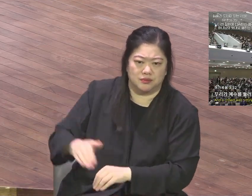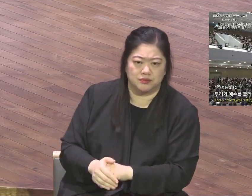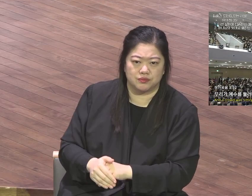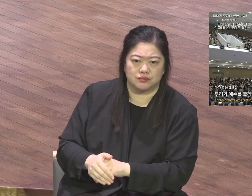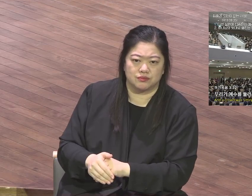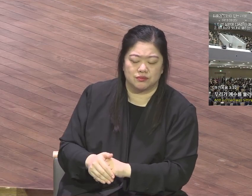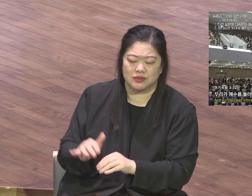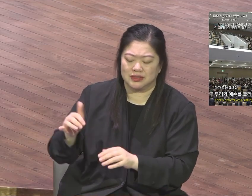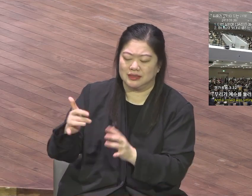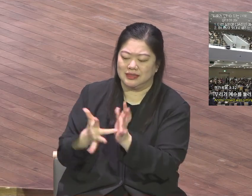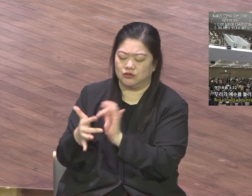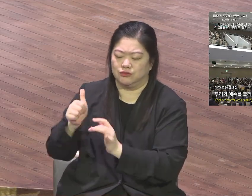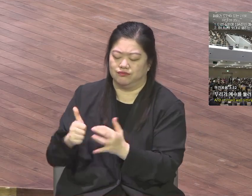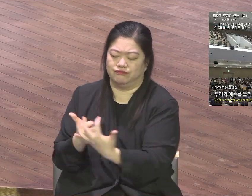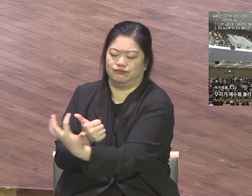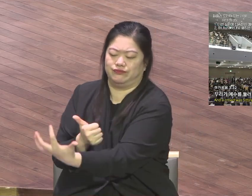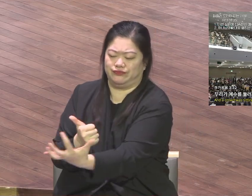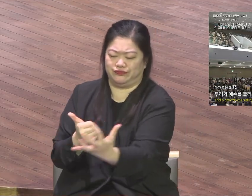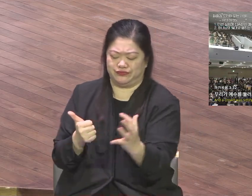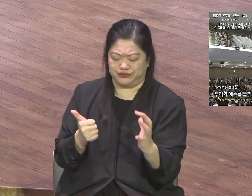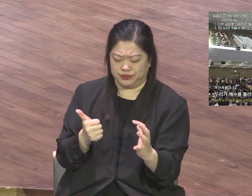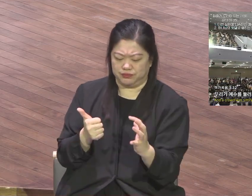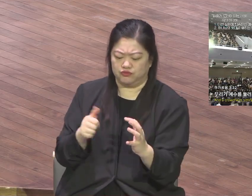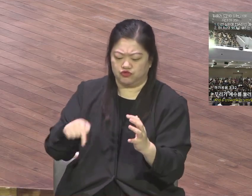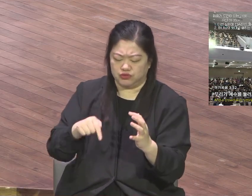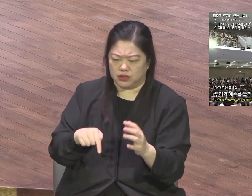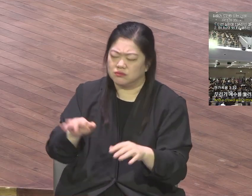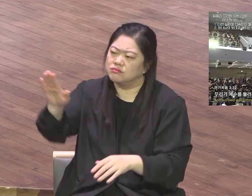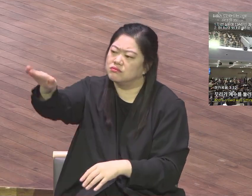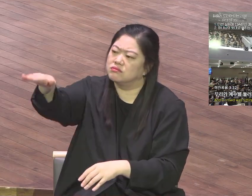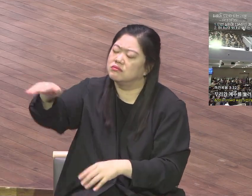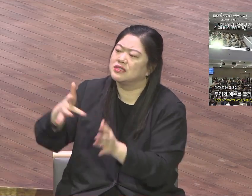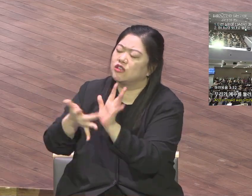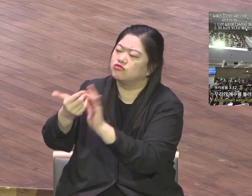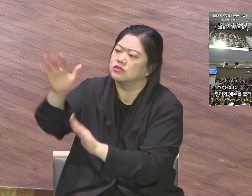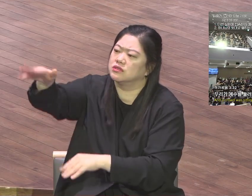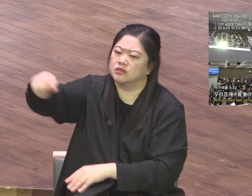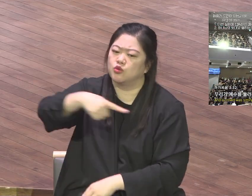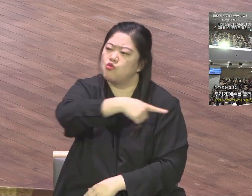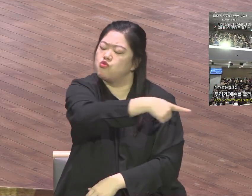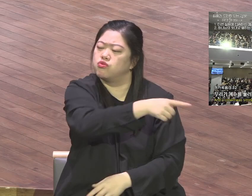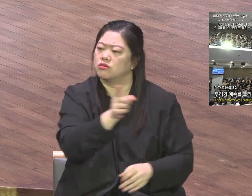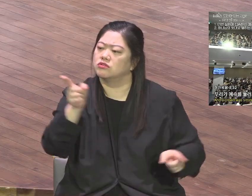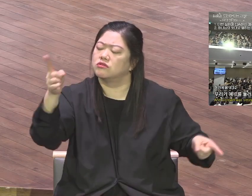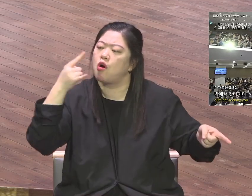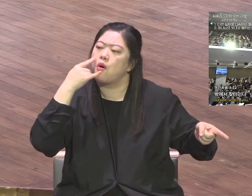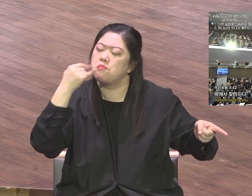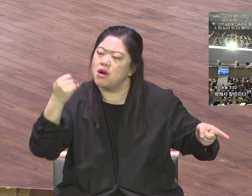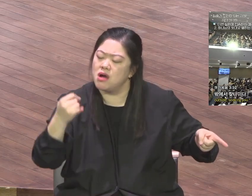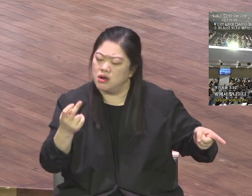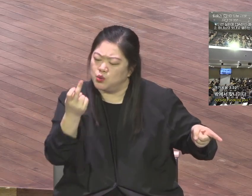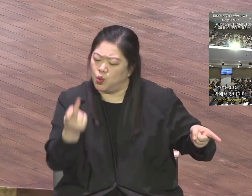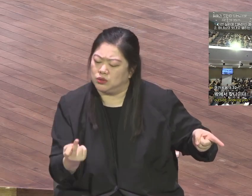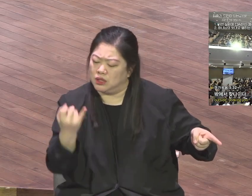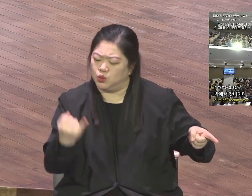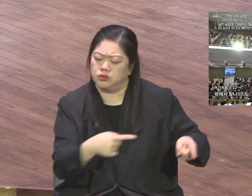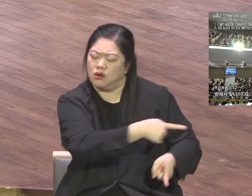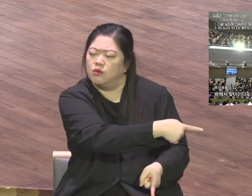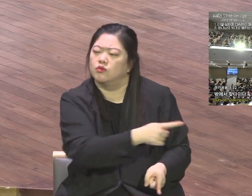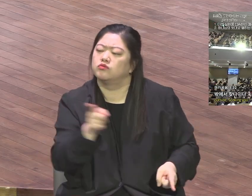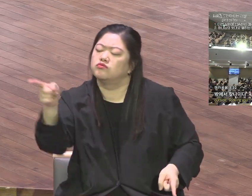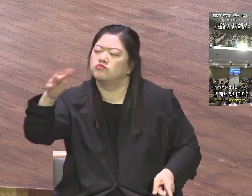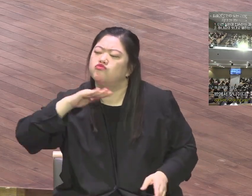예수를 둘러앉았다가 여짜오되 보소서 당신의 어머니와 동생들과 누이들이 밖에서